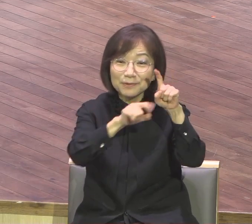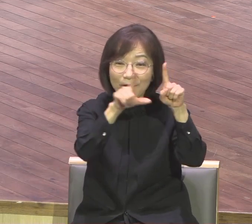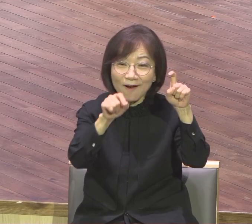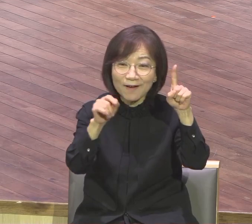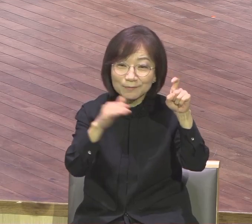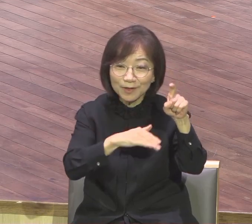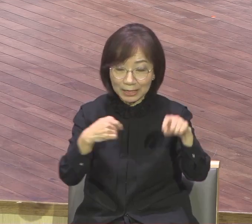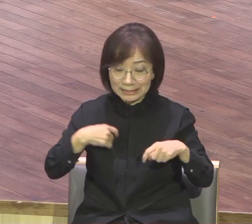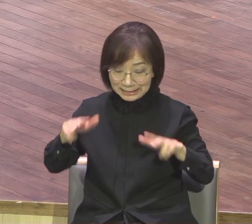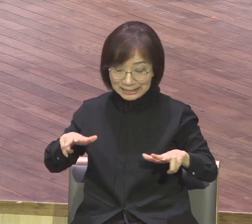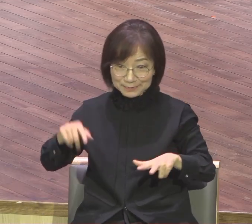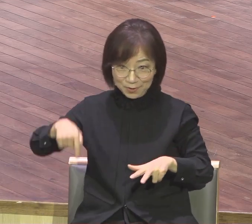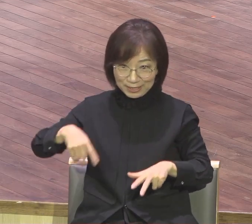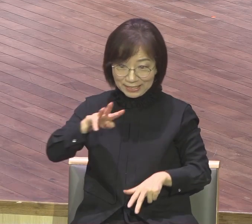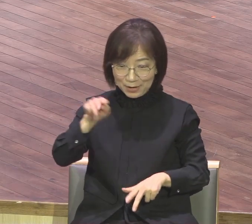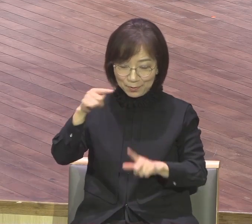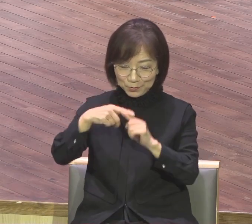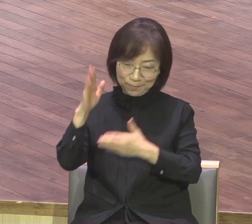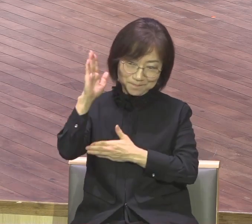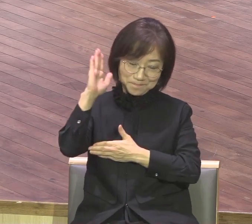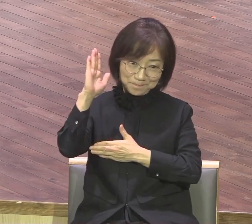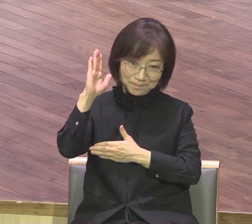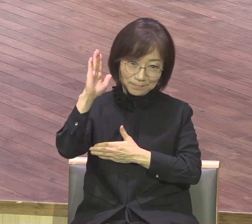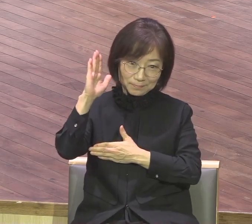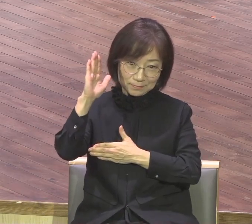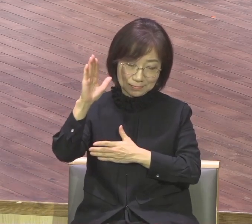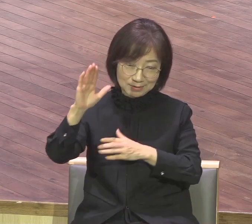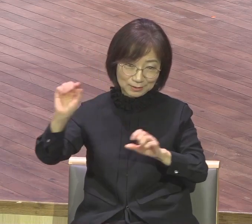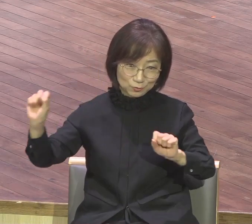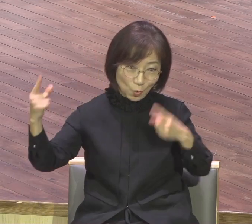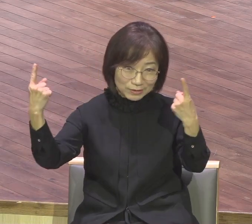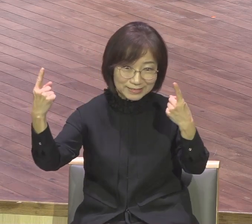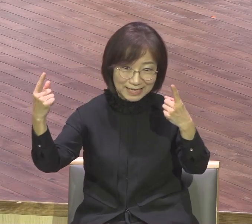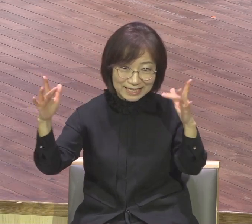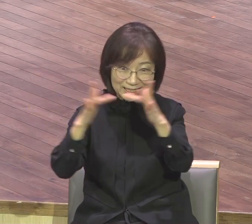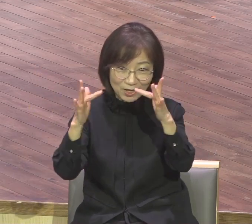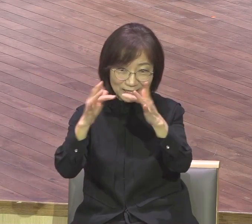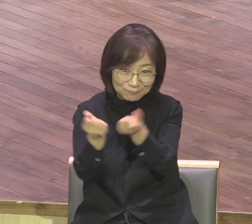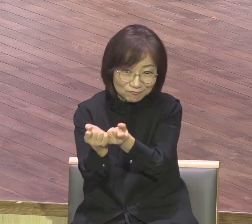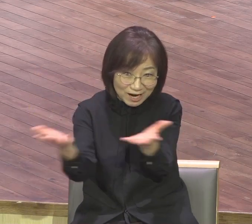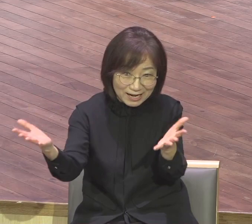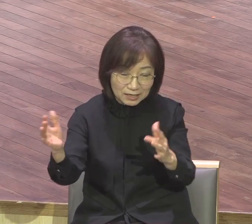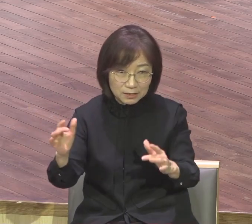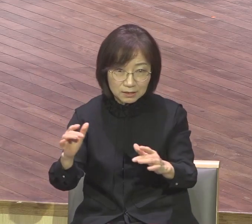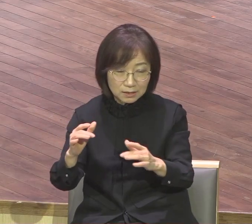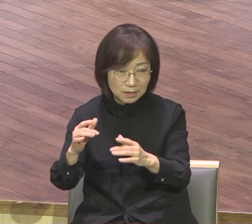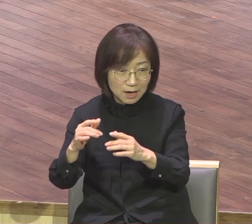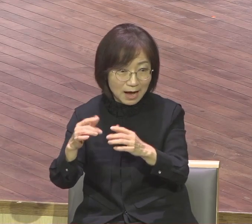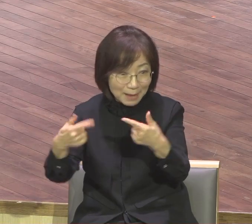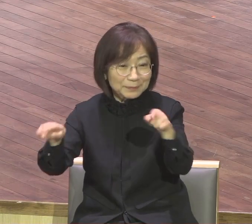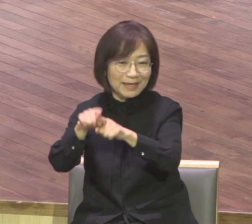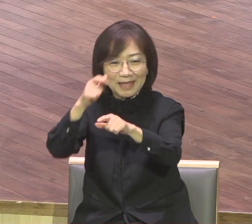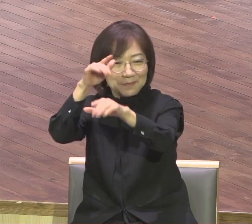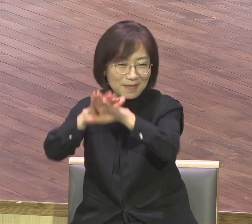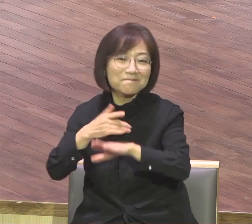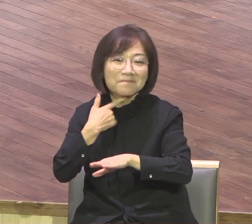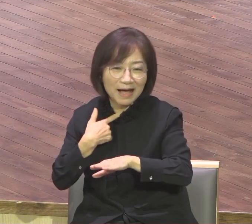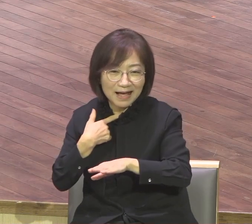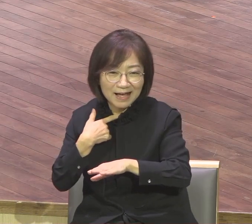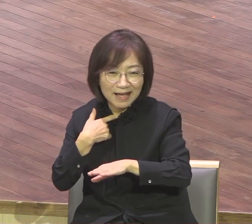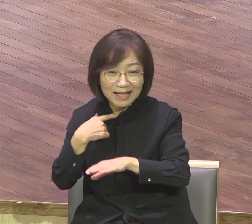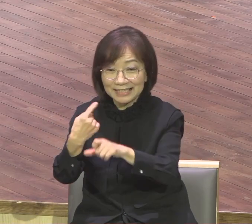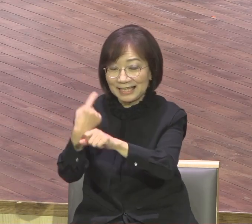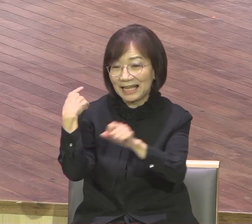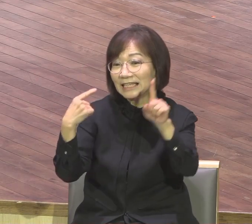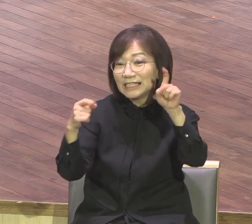그래요. Me dijeron que la iglesia llevó en Bogotá desde noviembre del año pasado está corriendo la palabra del púlpito de llevó. 한 흐름을